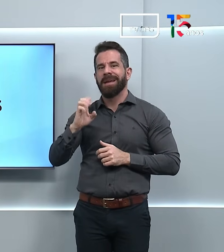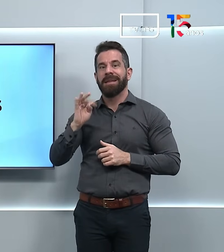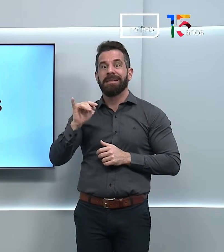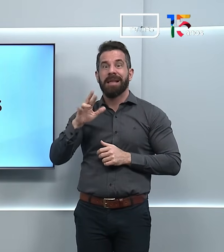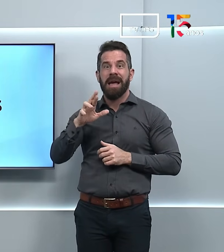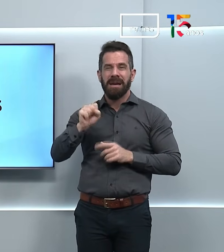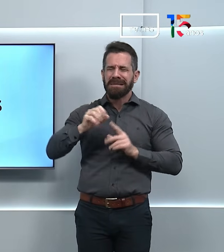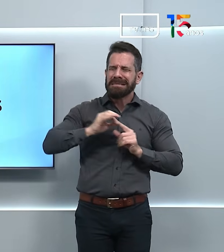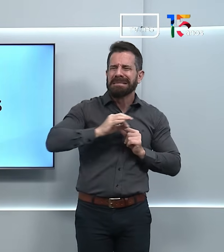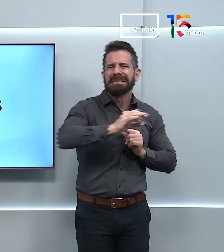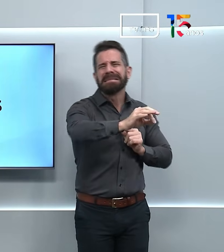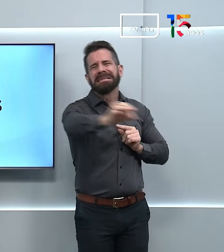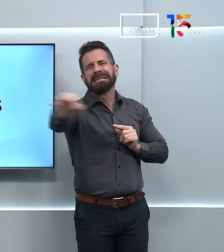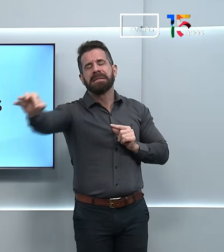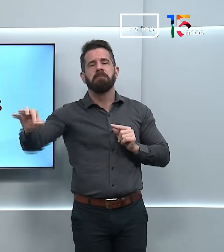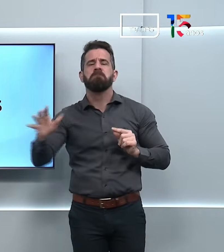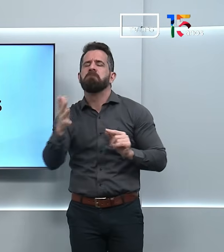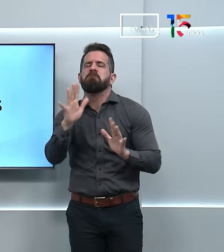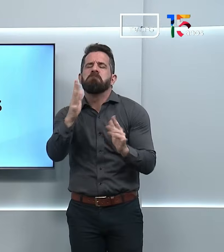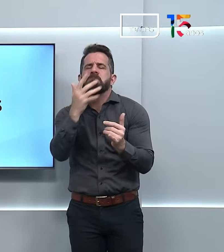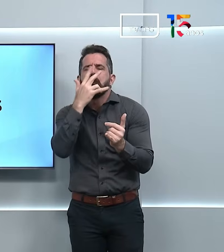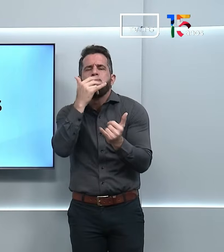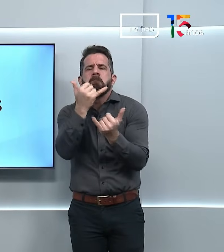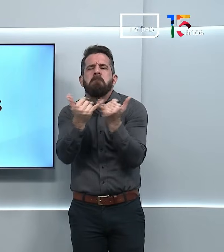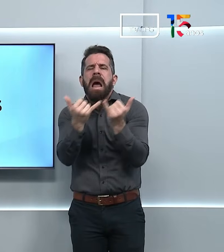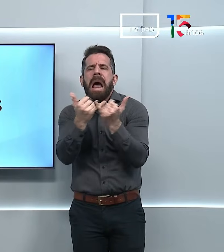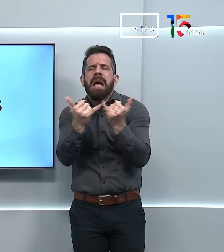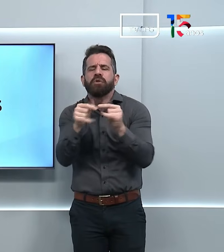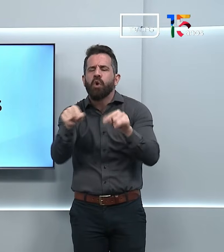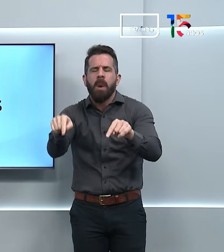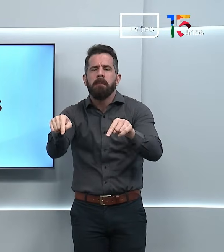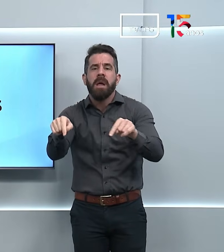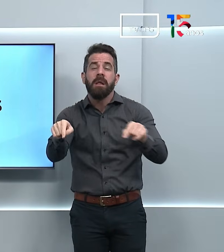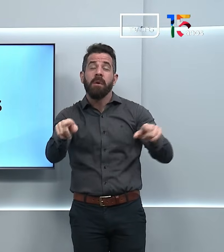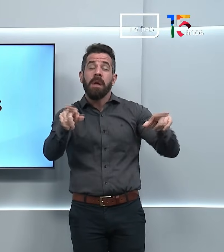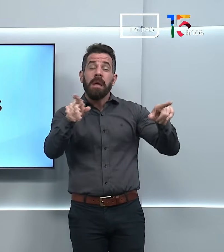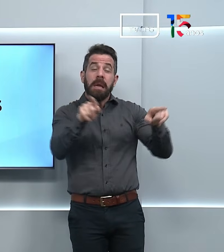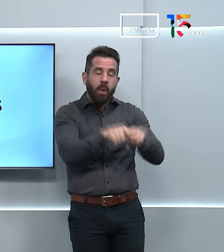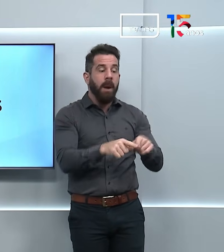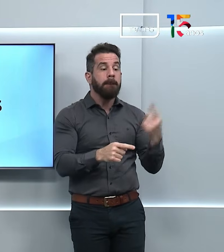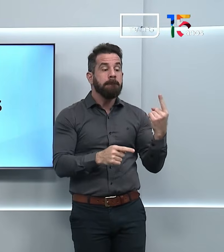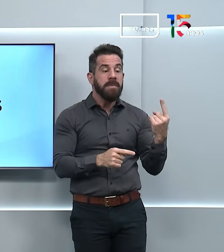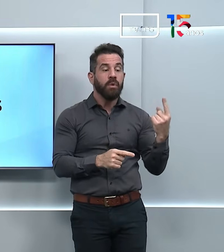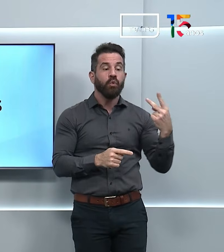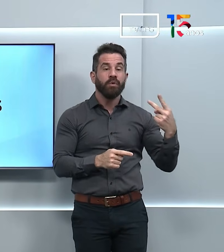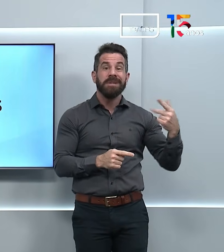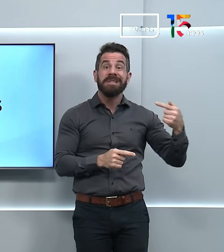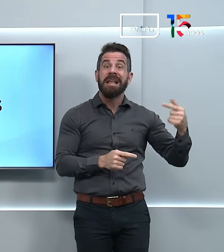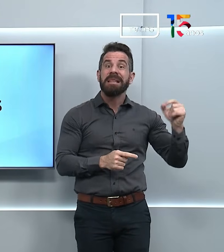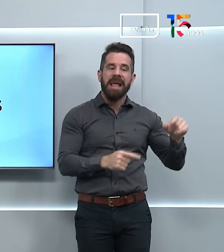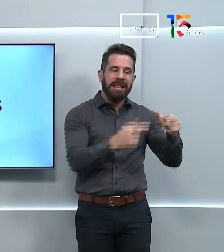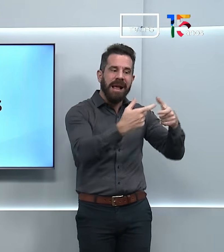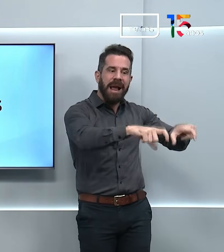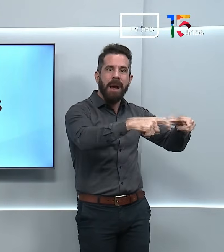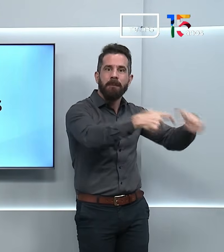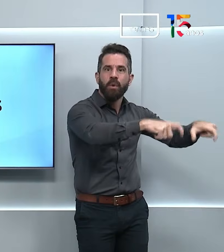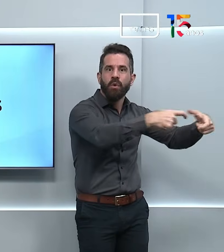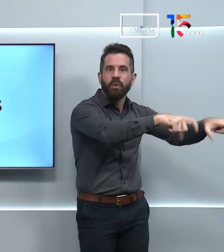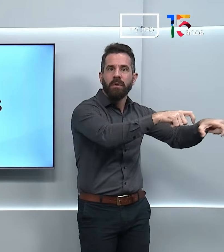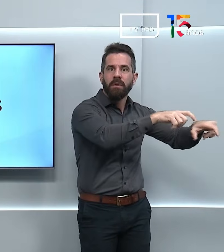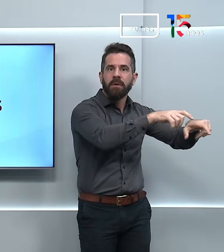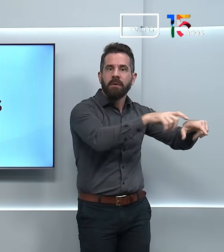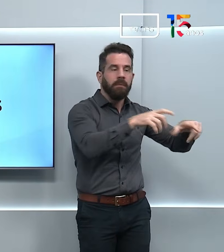nativa. Isso corresponde a 1.270 campos de futebol. Mais de 30